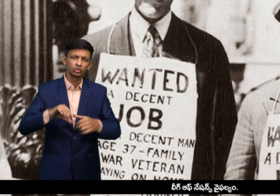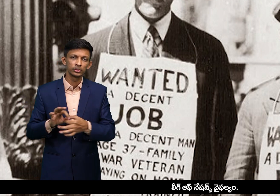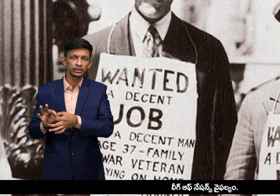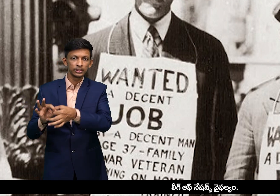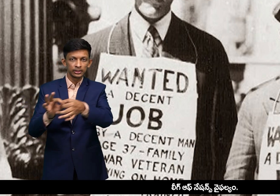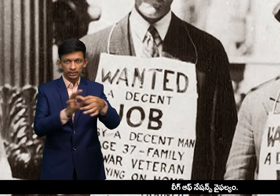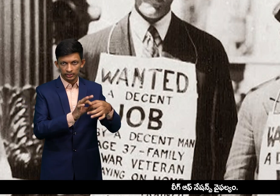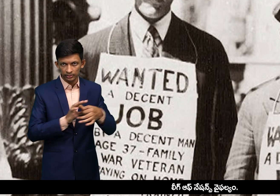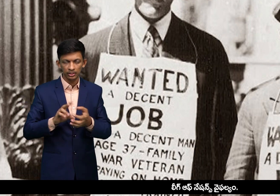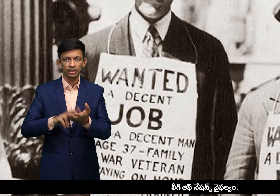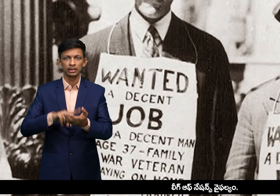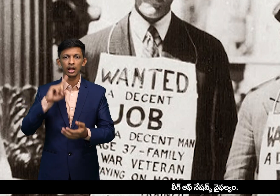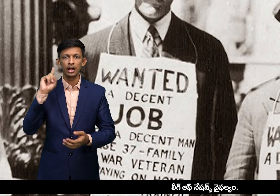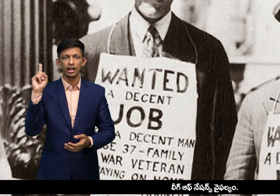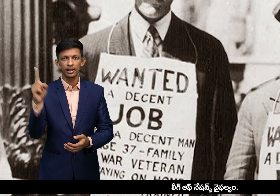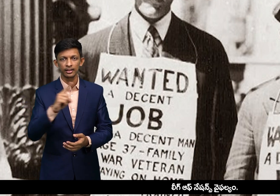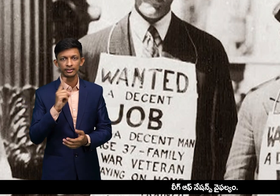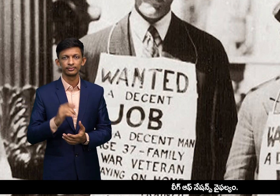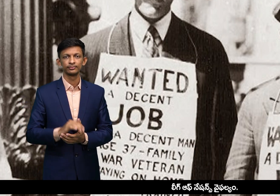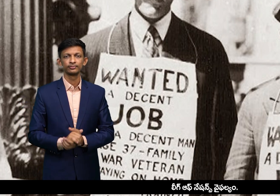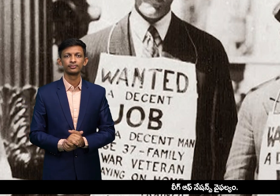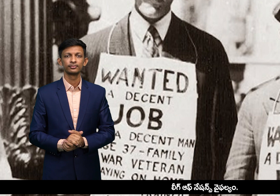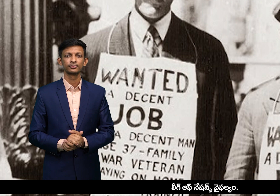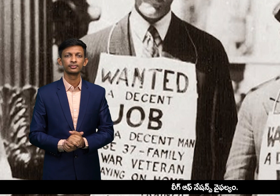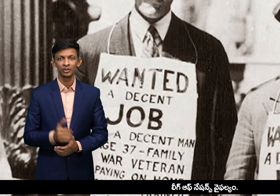లీగ్ ఆఫ్ నేషన్స్ వైఫల్యం.